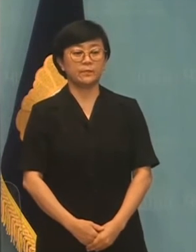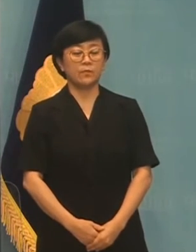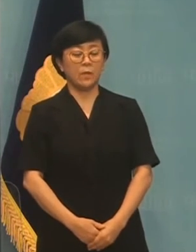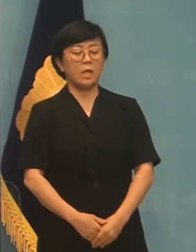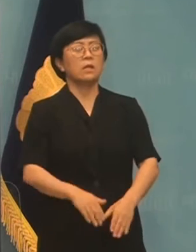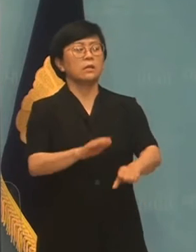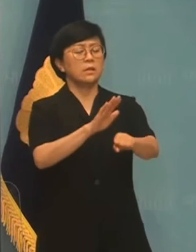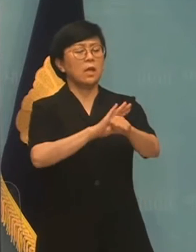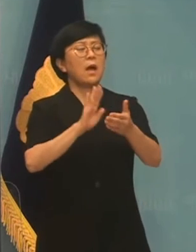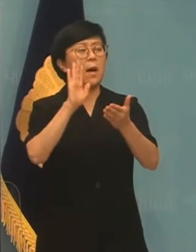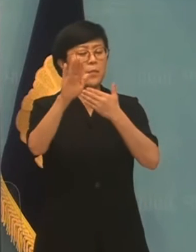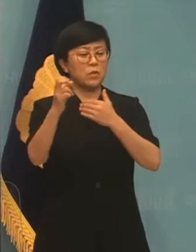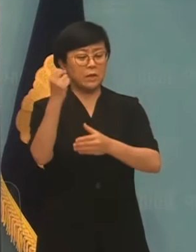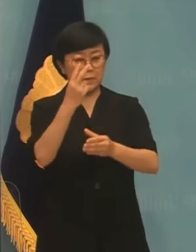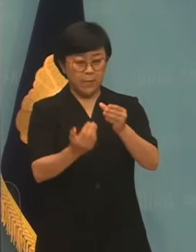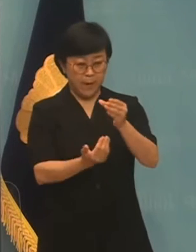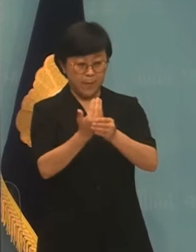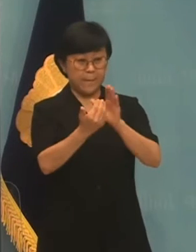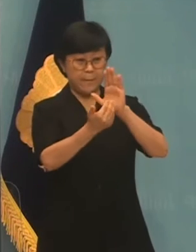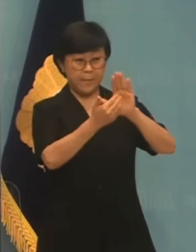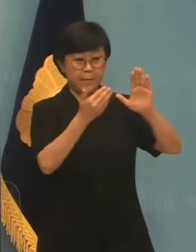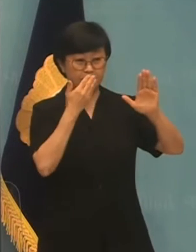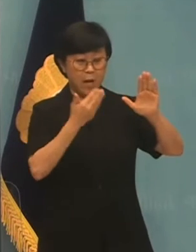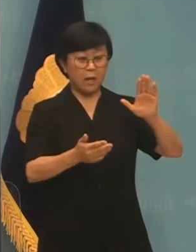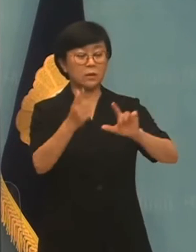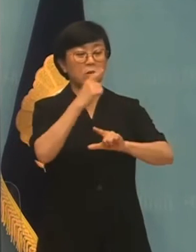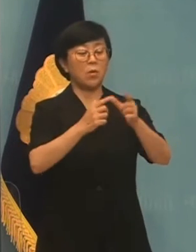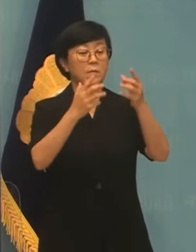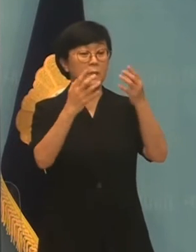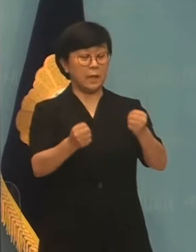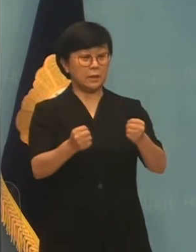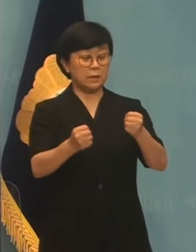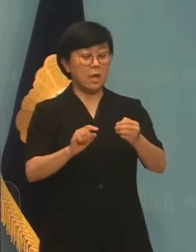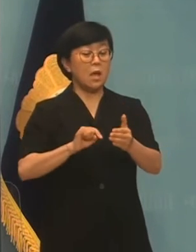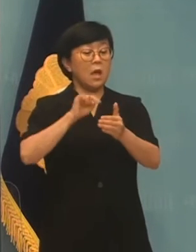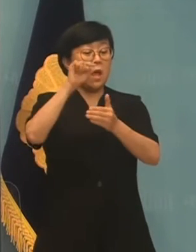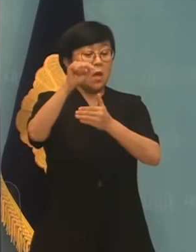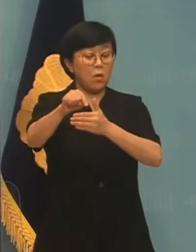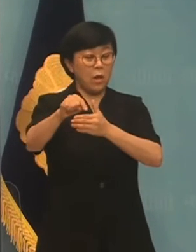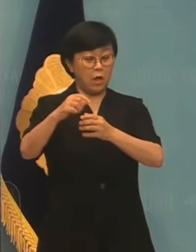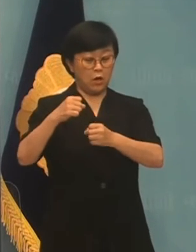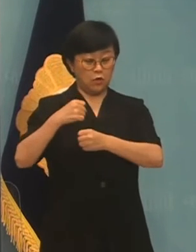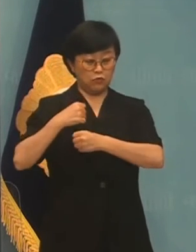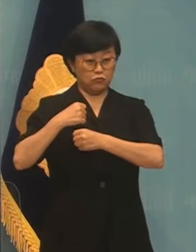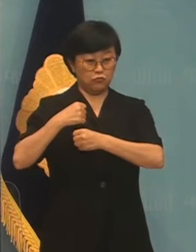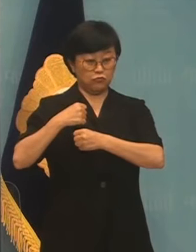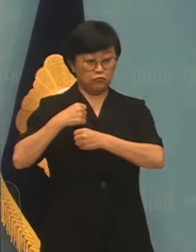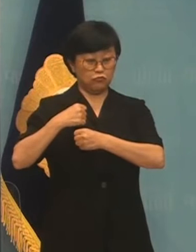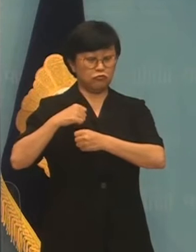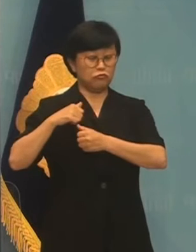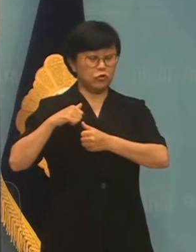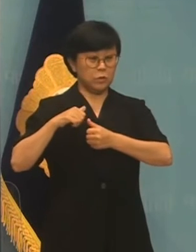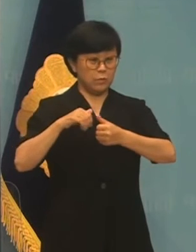그래야만 제대로 된 재발 방지 대책으로 더 많은 해외 파병